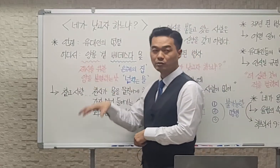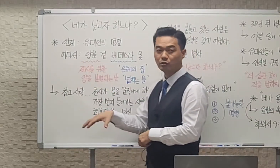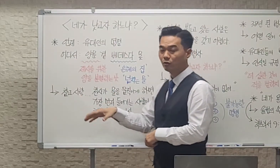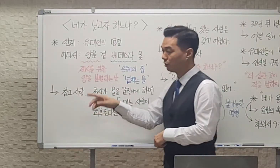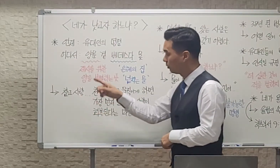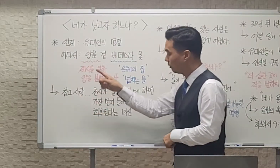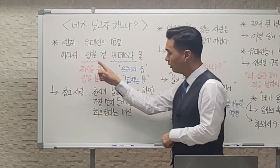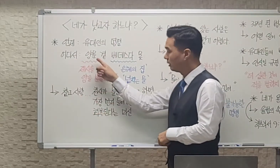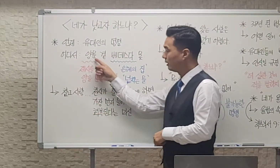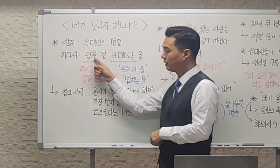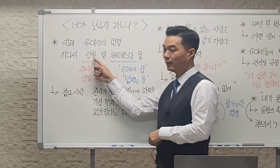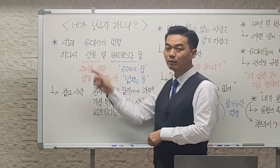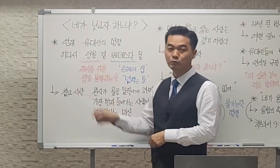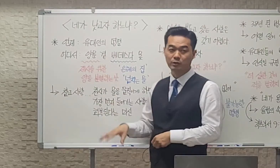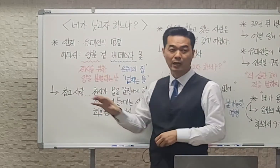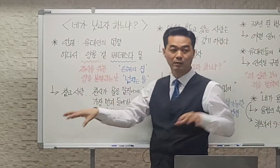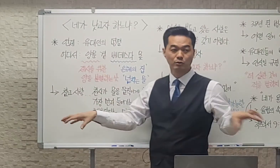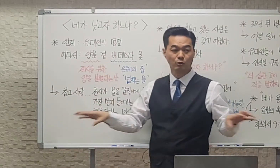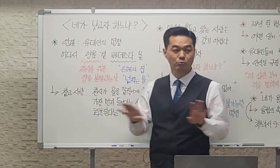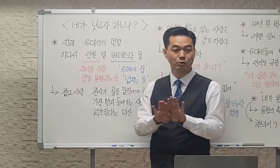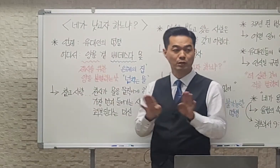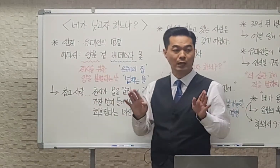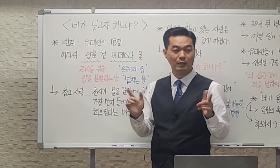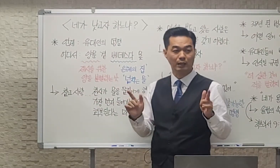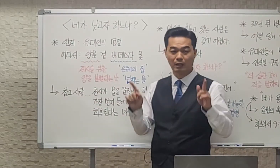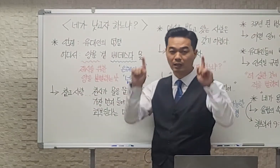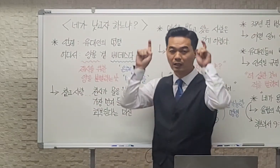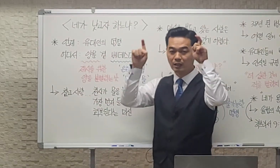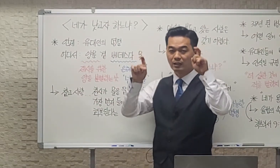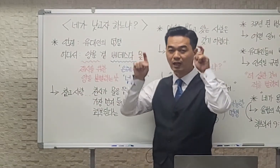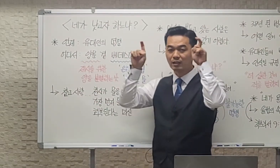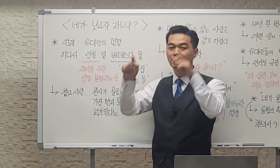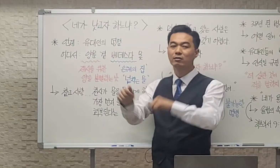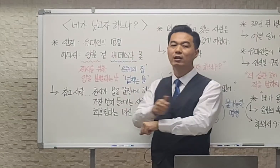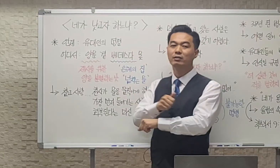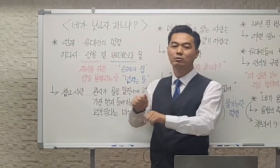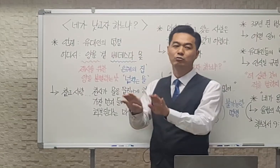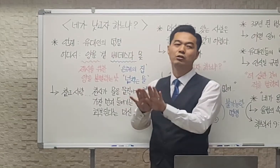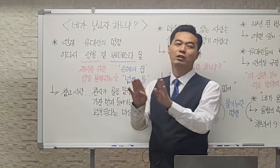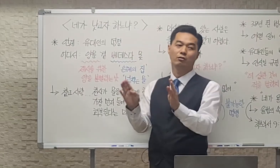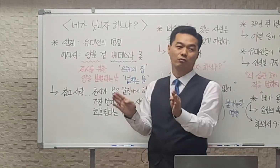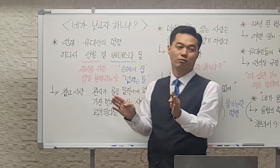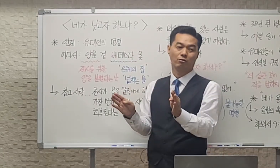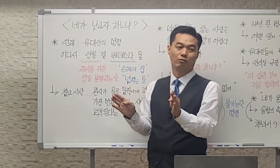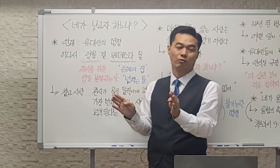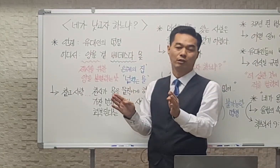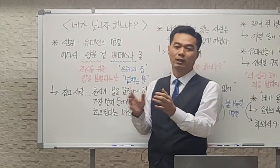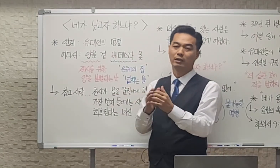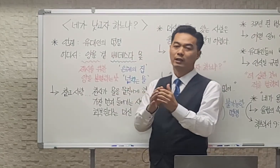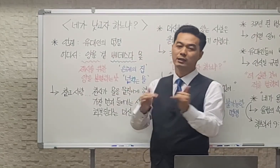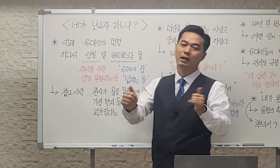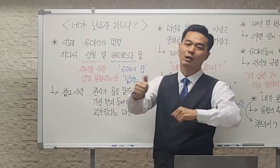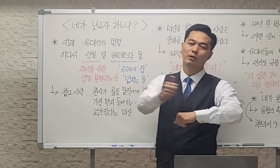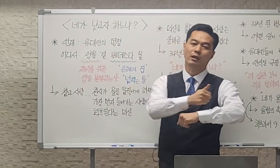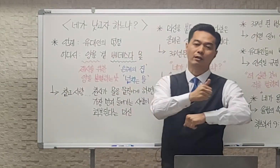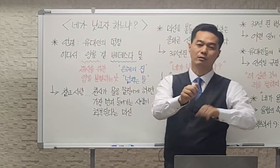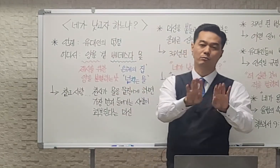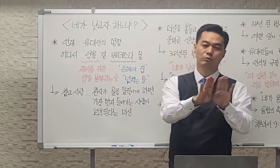있죠? 여기 보면 양문, 양쪽 문이 아니라 양이 드나드는 문이에요. 그러니까 사람이 다니는 문이